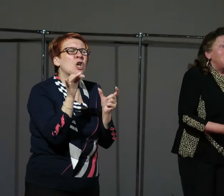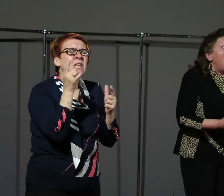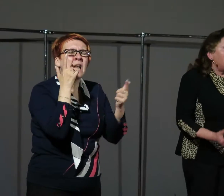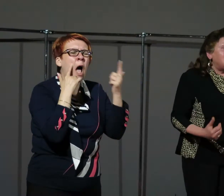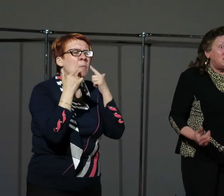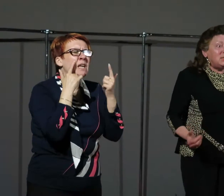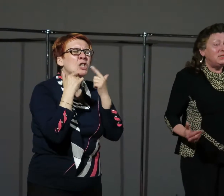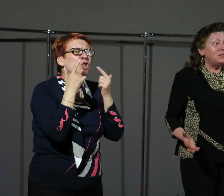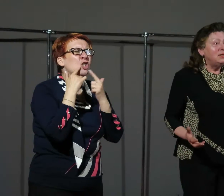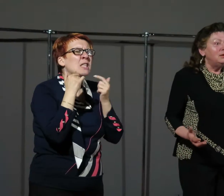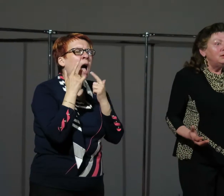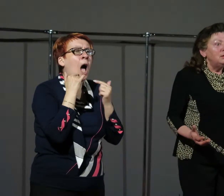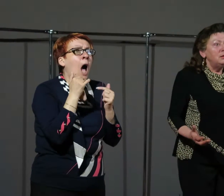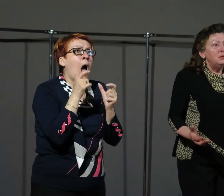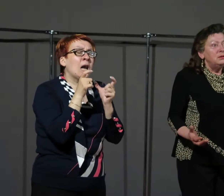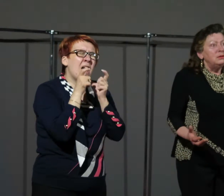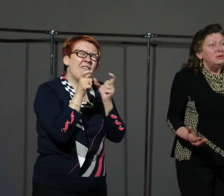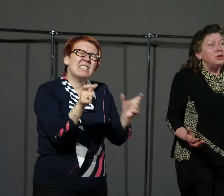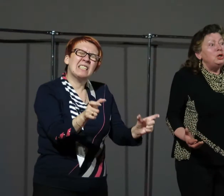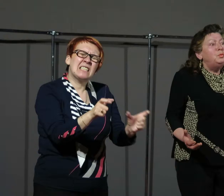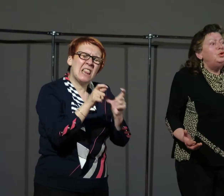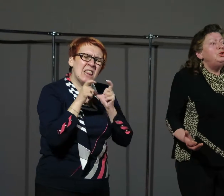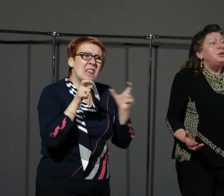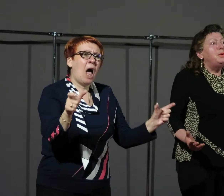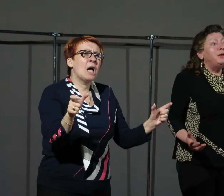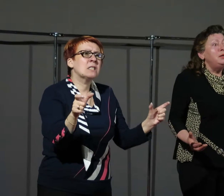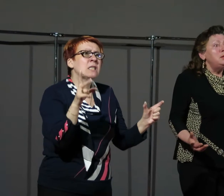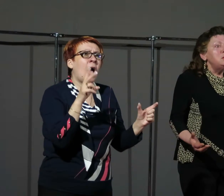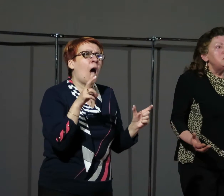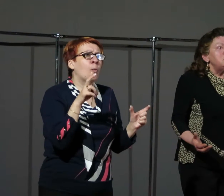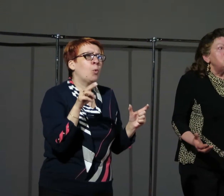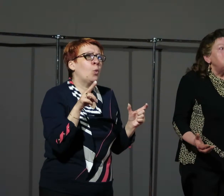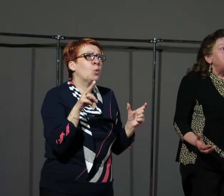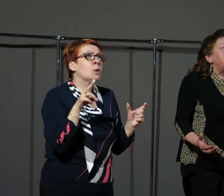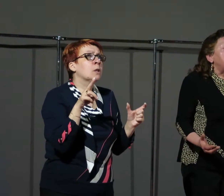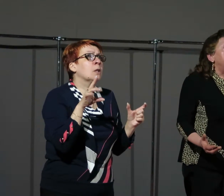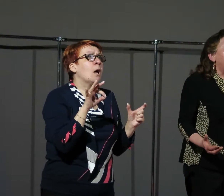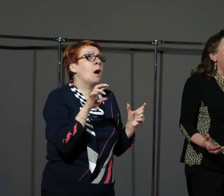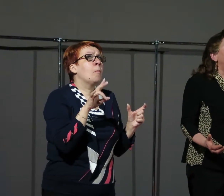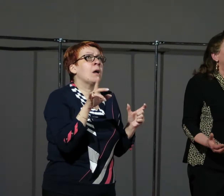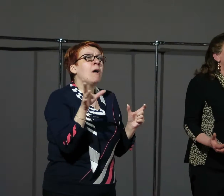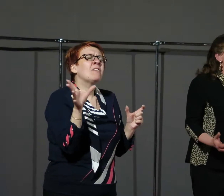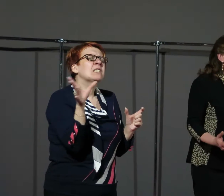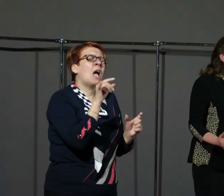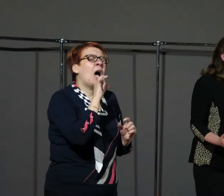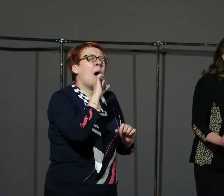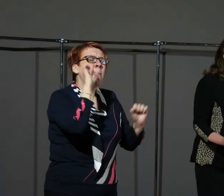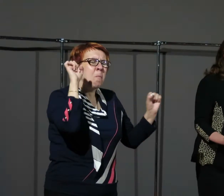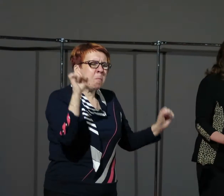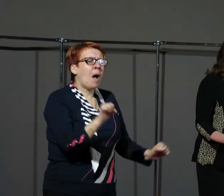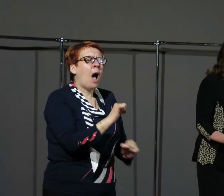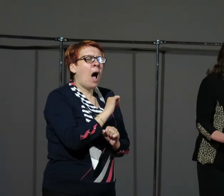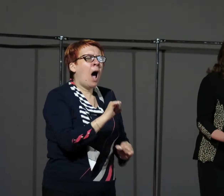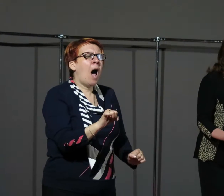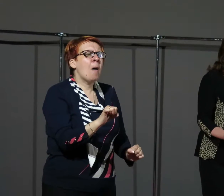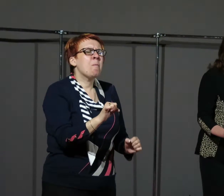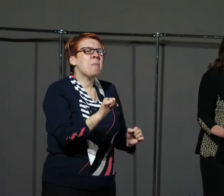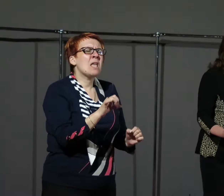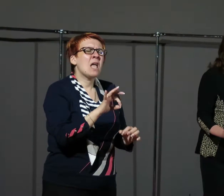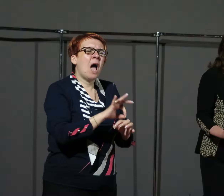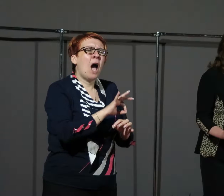запричитали всласть. Как будто бы вся бабья